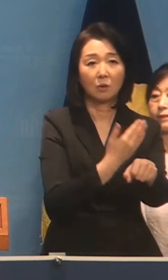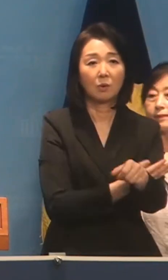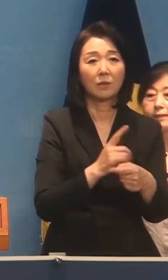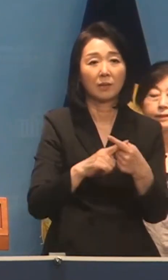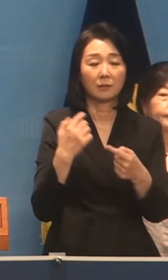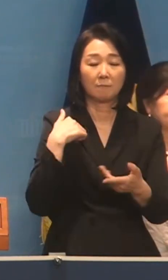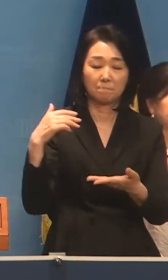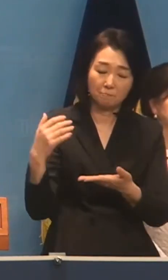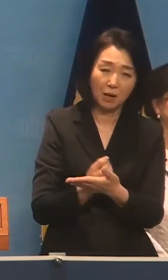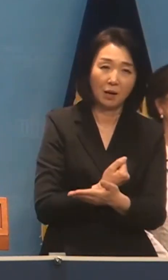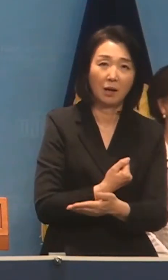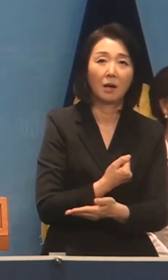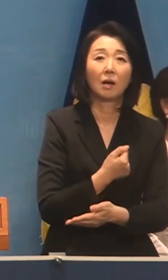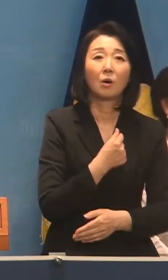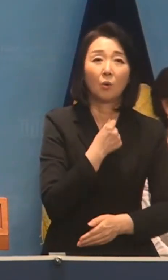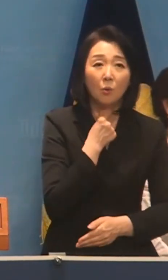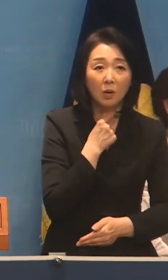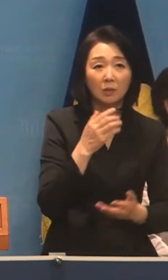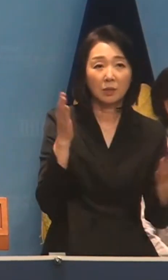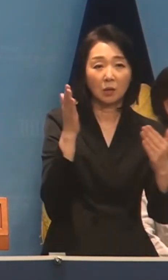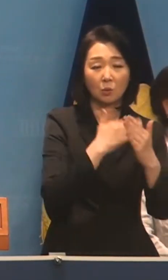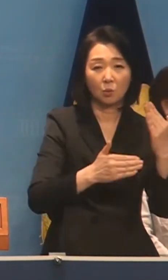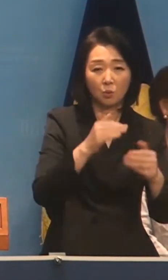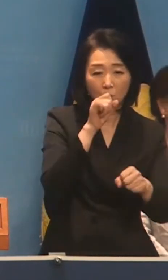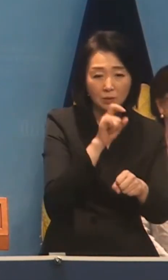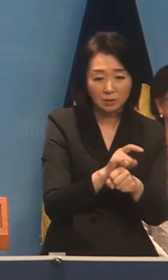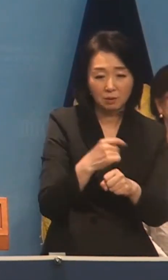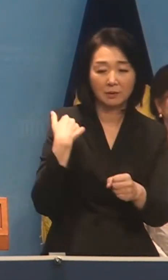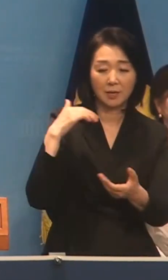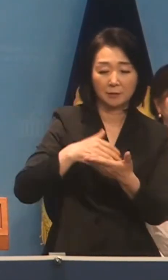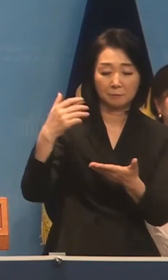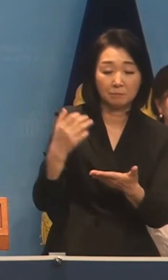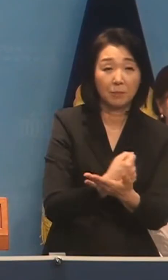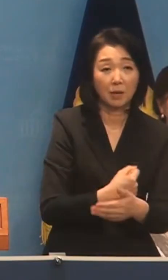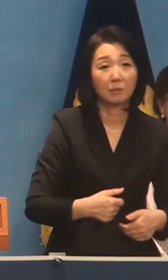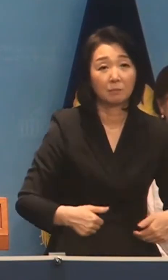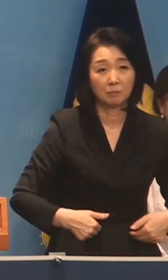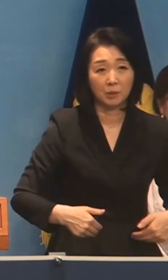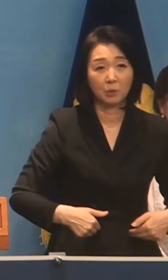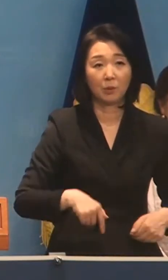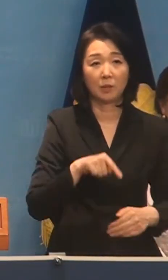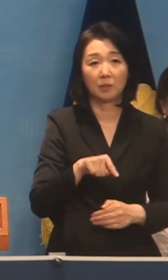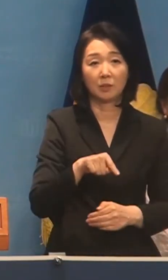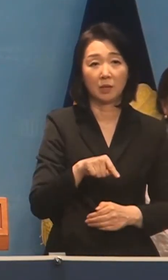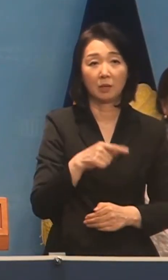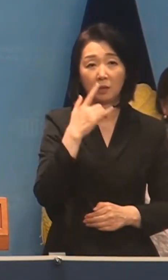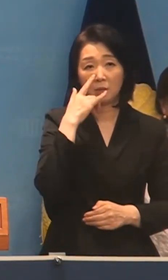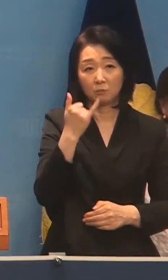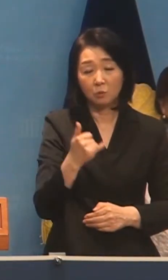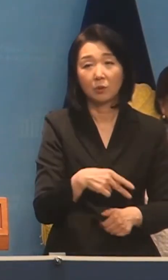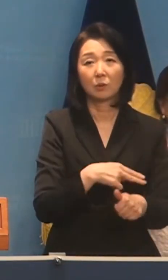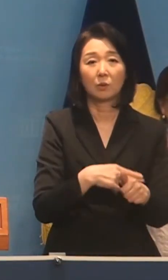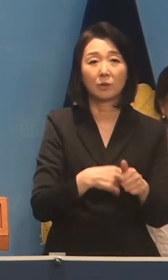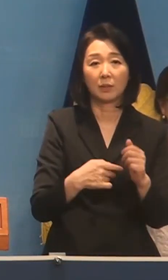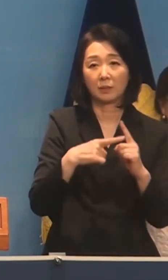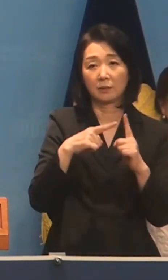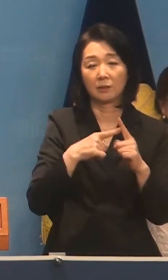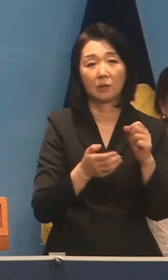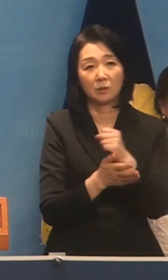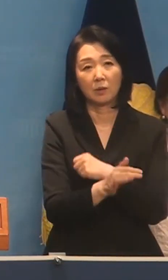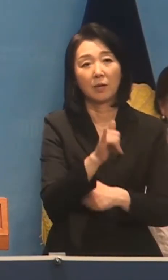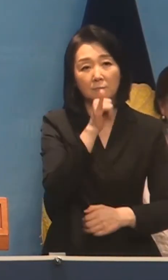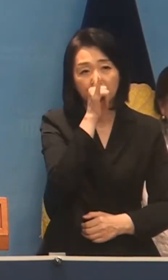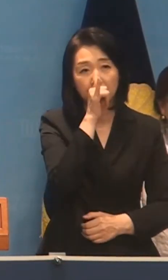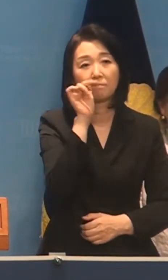권리를 되찾는 일은 학교의 공동성을 되찾는 길입니다. 그리고 이게 학부모와 교사에게 긍정적인